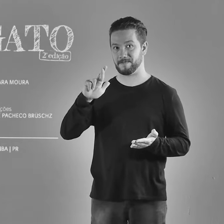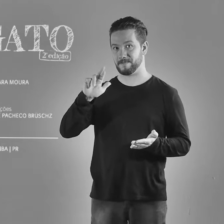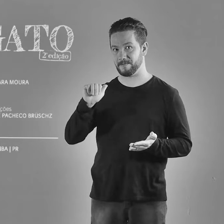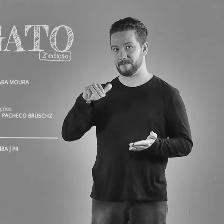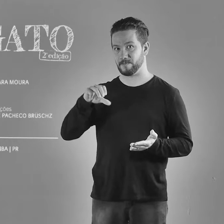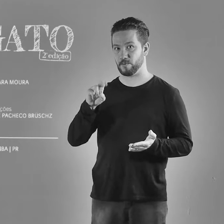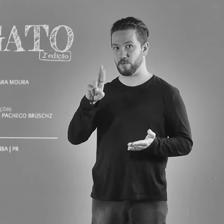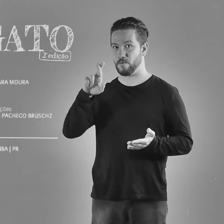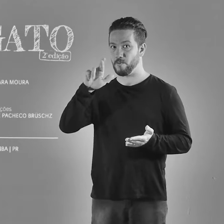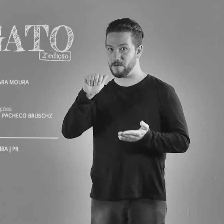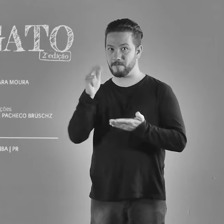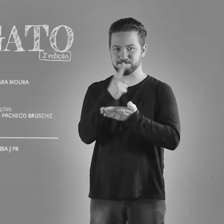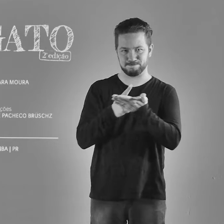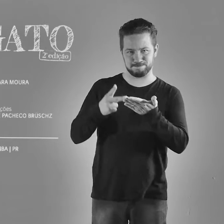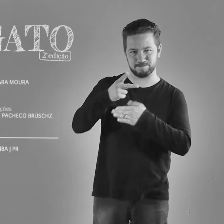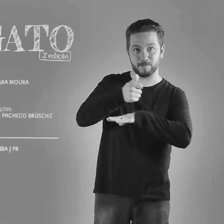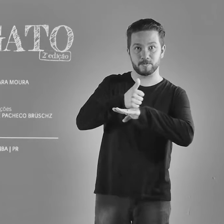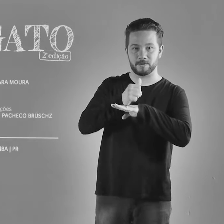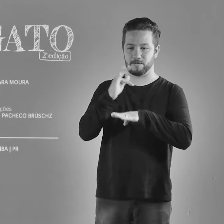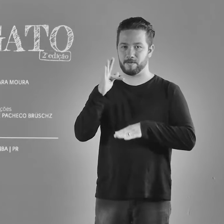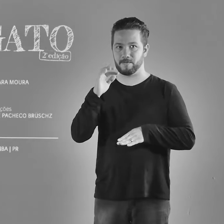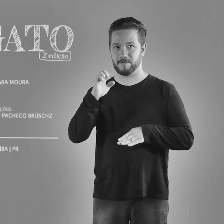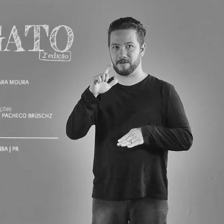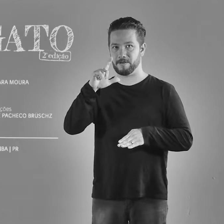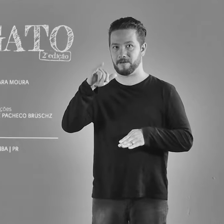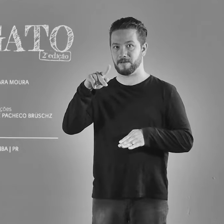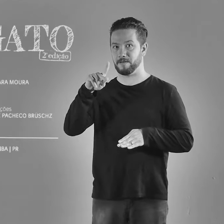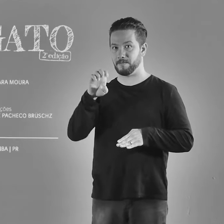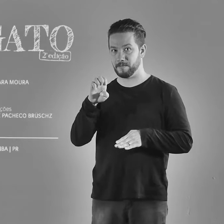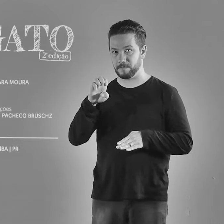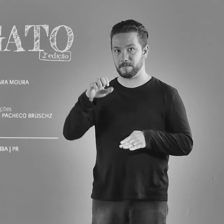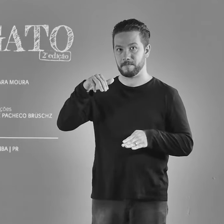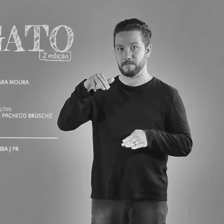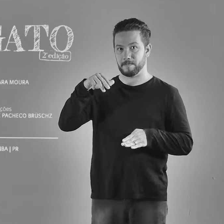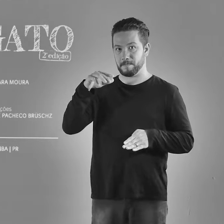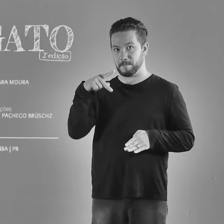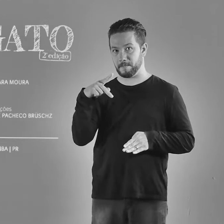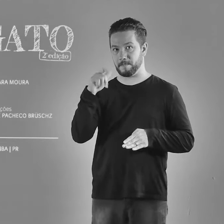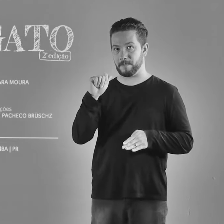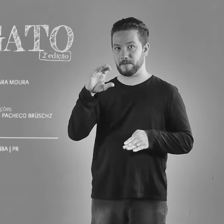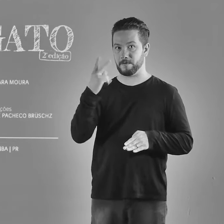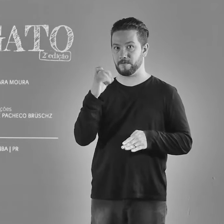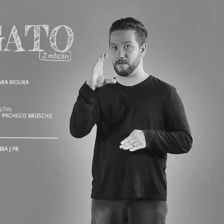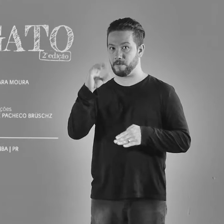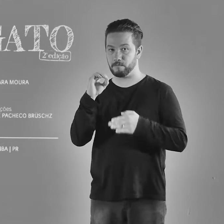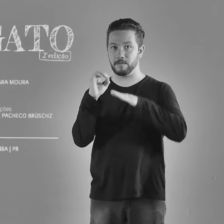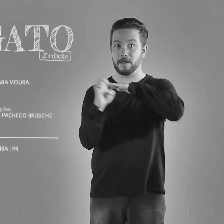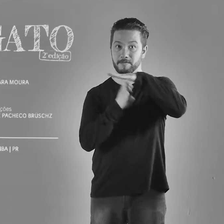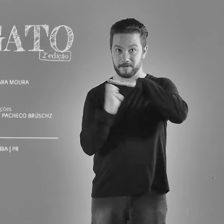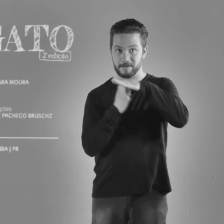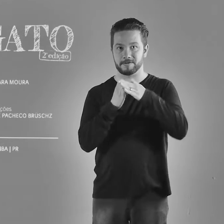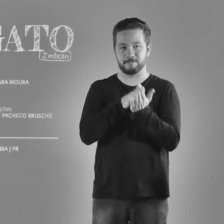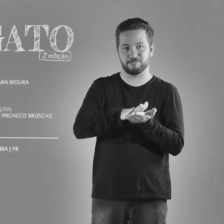por Felipe Pacheco Brist, editora Bendita Palavra. Os personagens